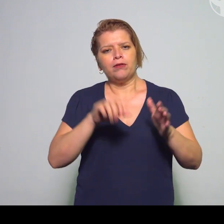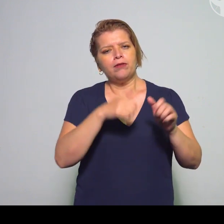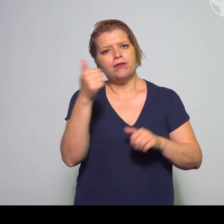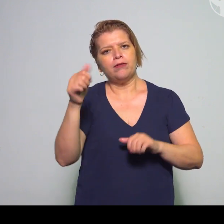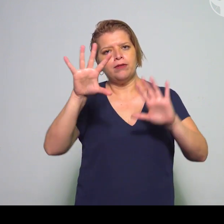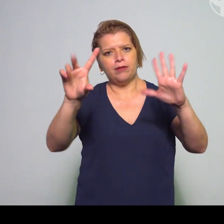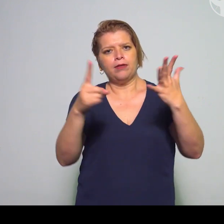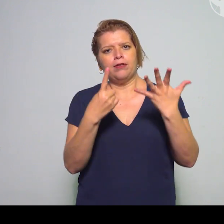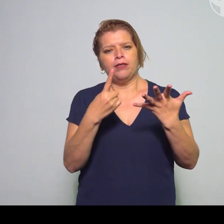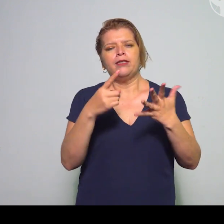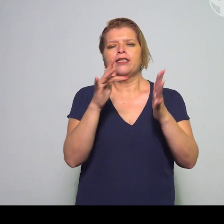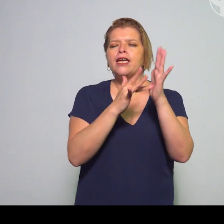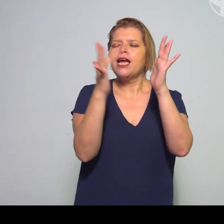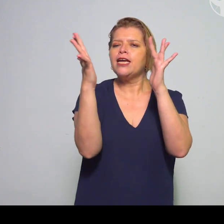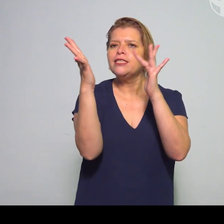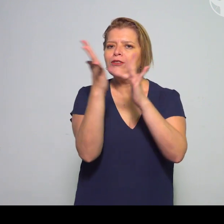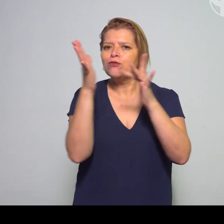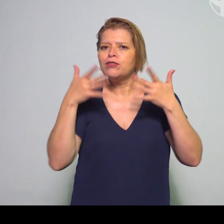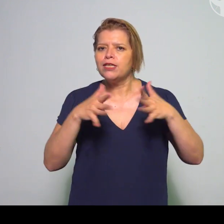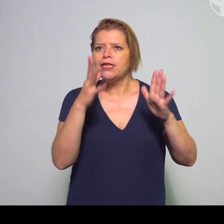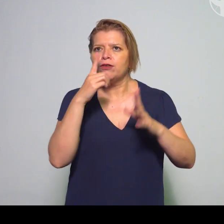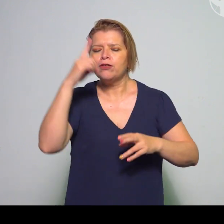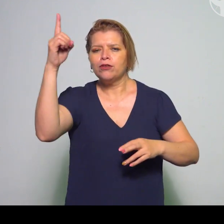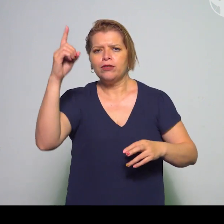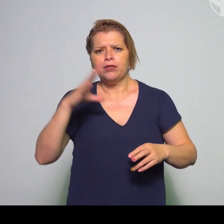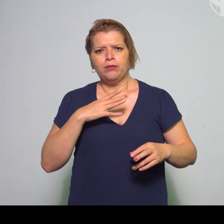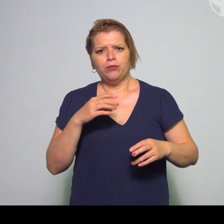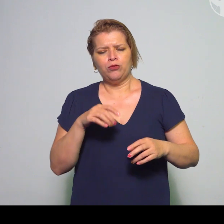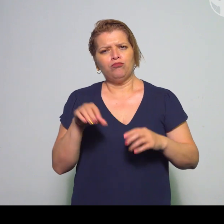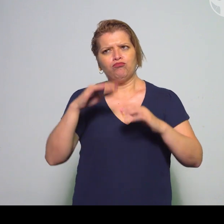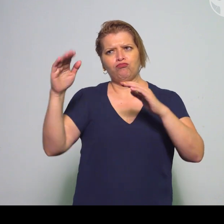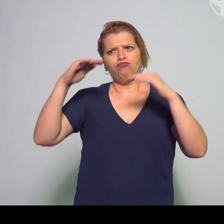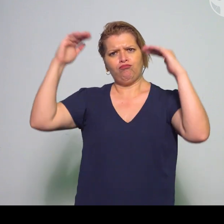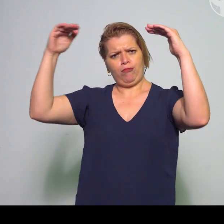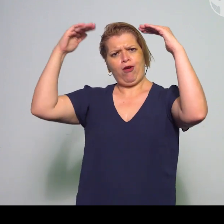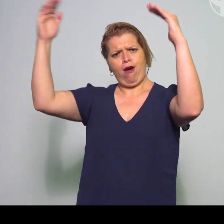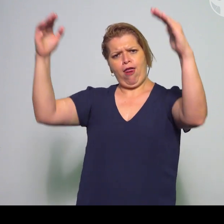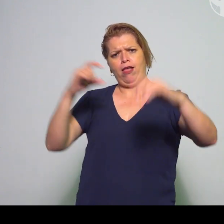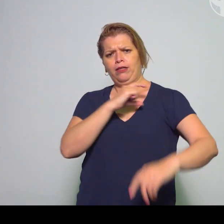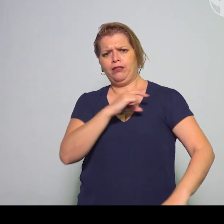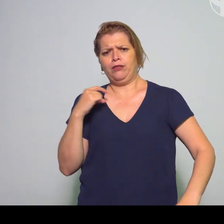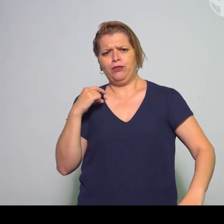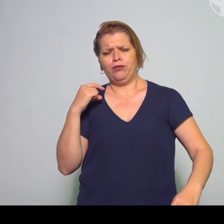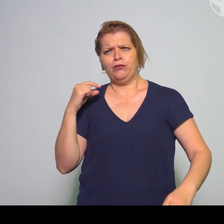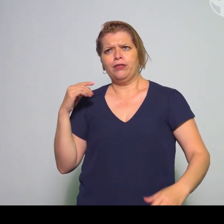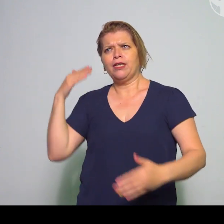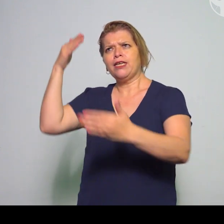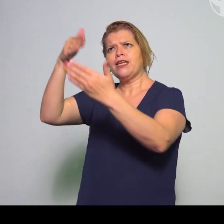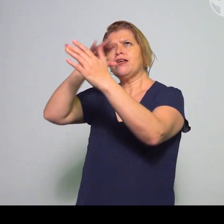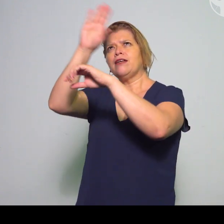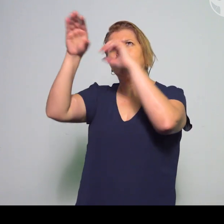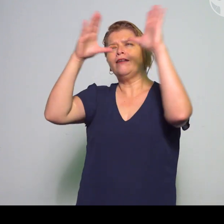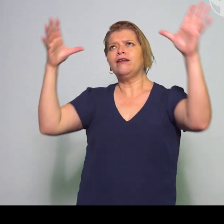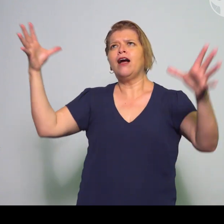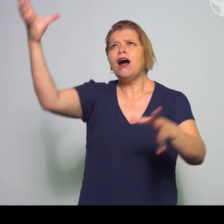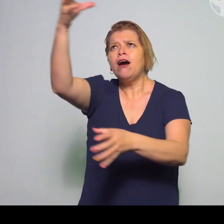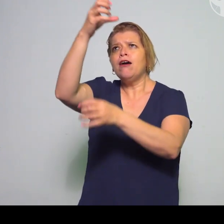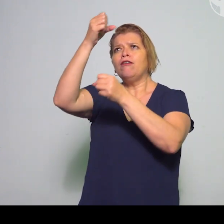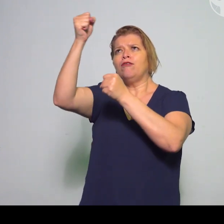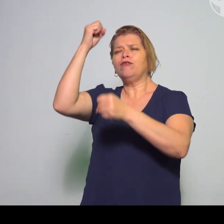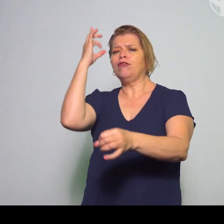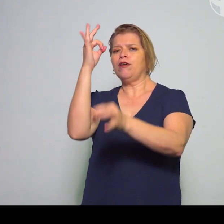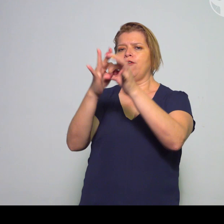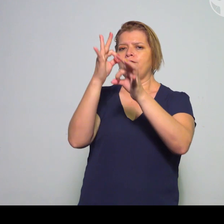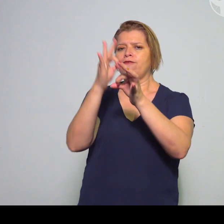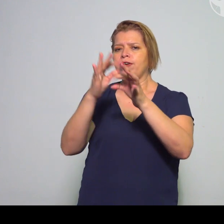tanto, ya que en Jesús, el Hijo de Dios, tenemos un gran sumo sacerdote que ha atravesado los cielos, aferrémonos a la